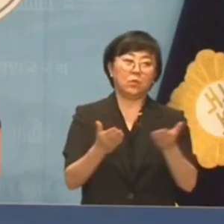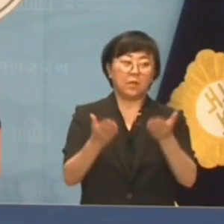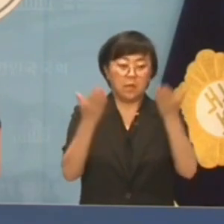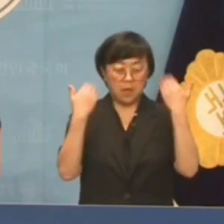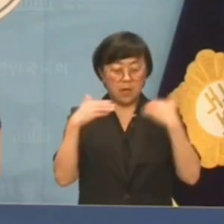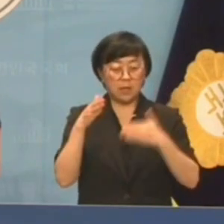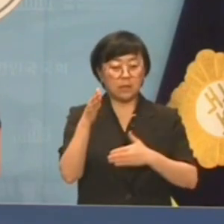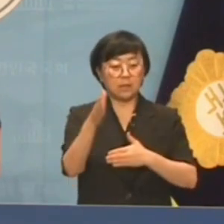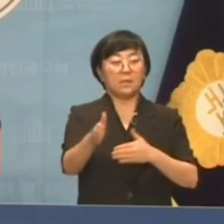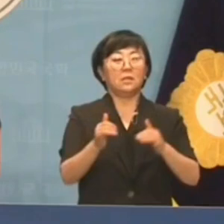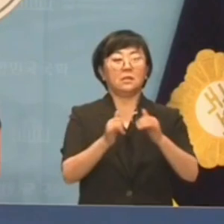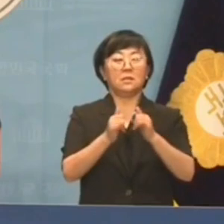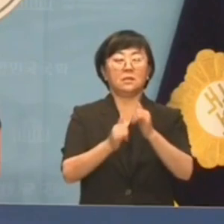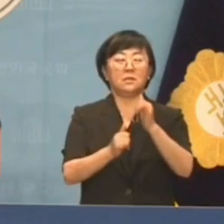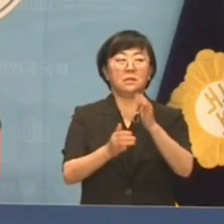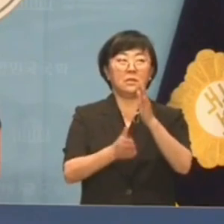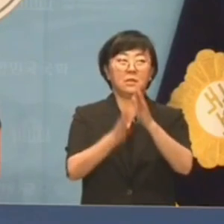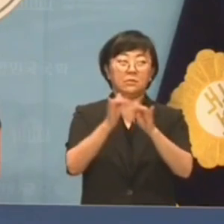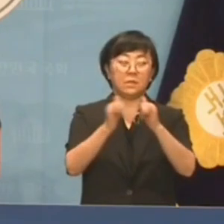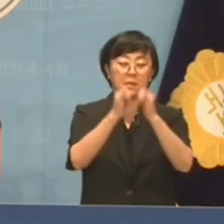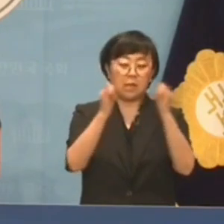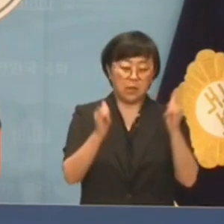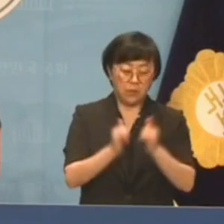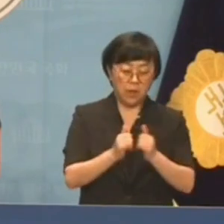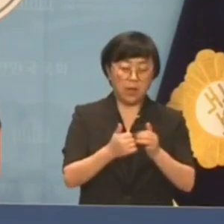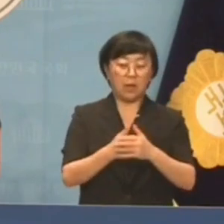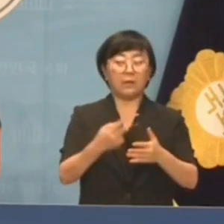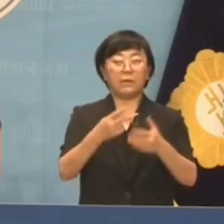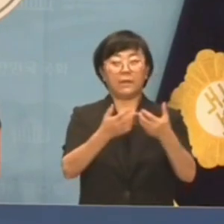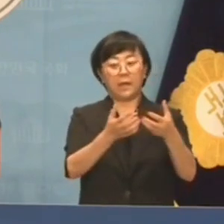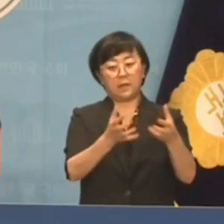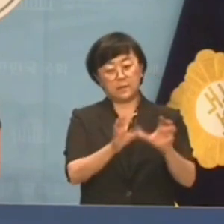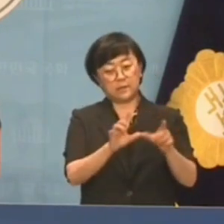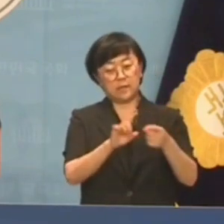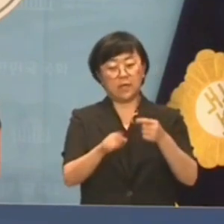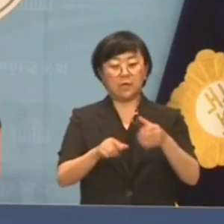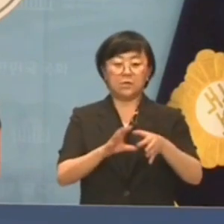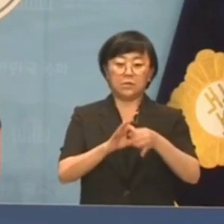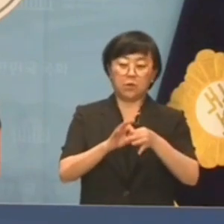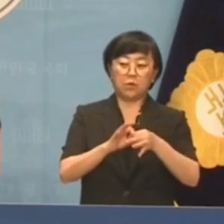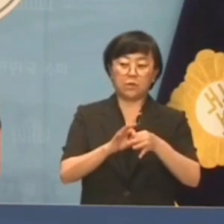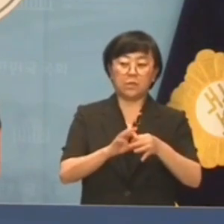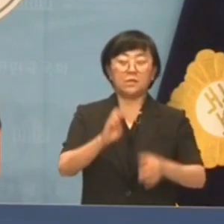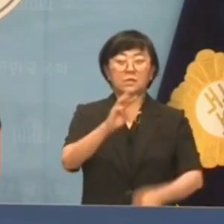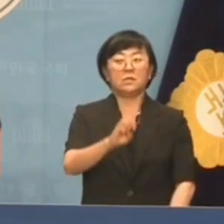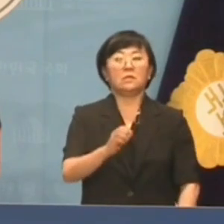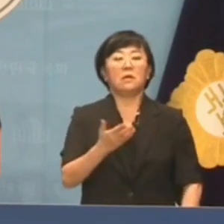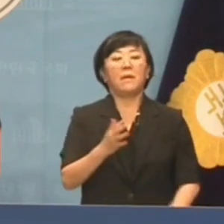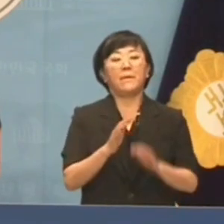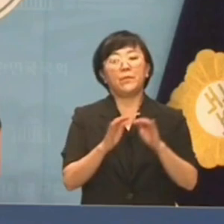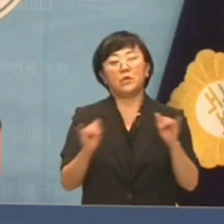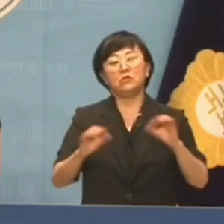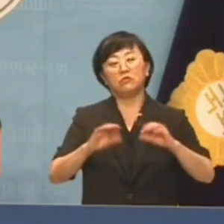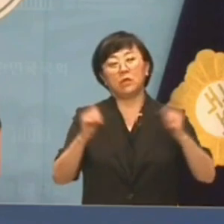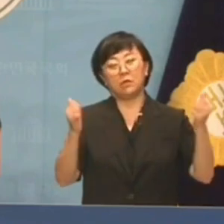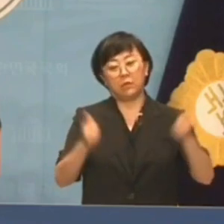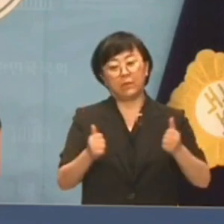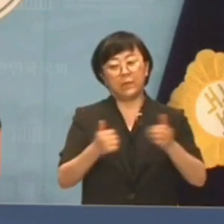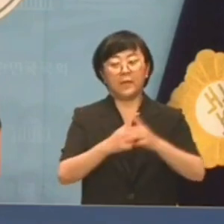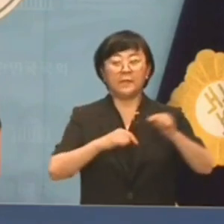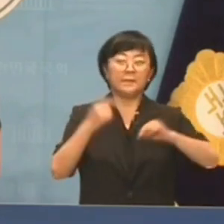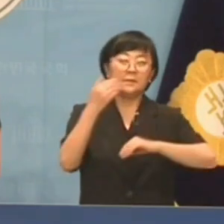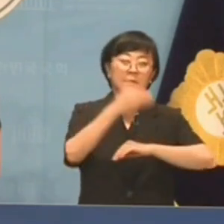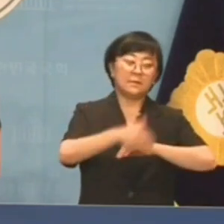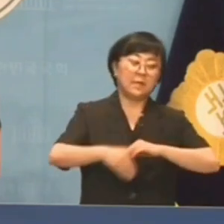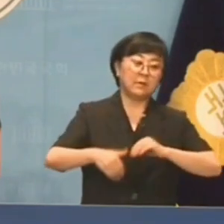등 시민사회단체 전문가들과 을 지키는 민생실천위원회 소속 39분의 국회의원이